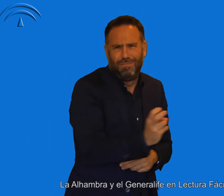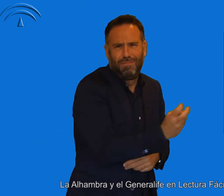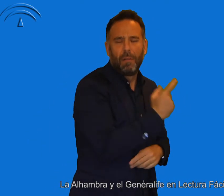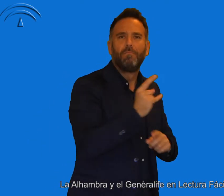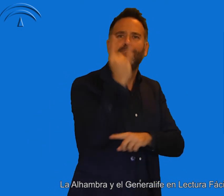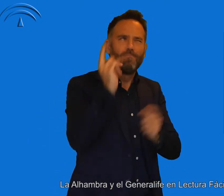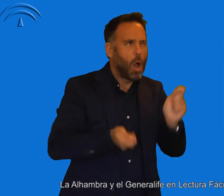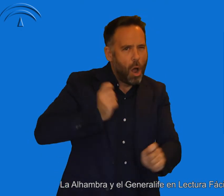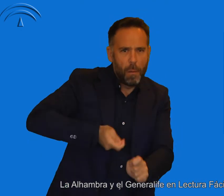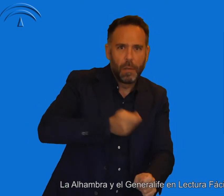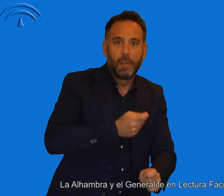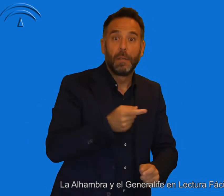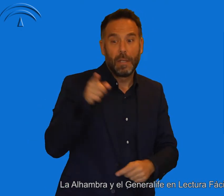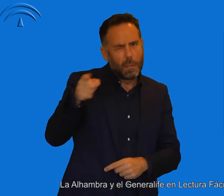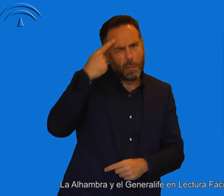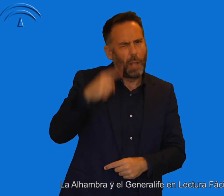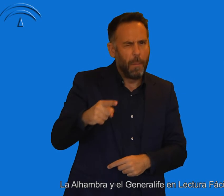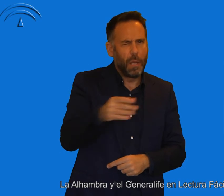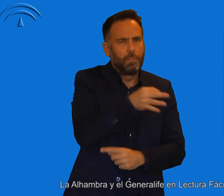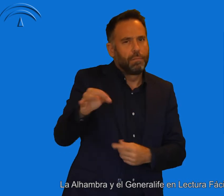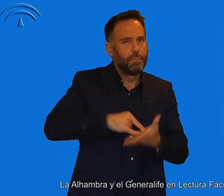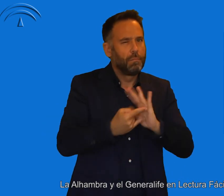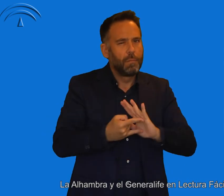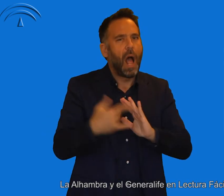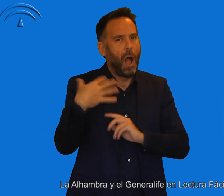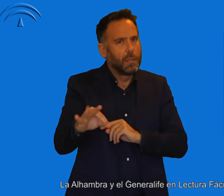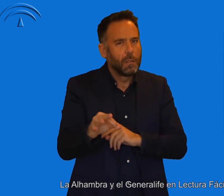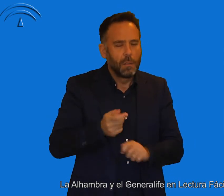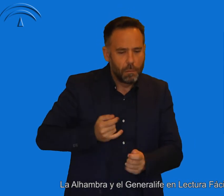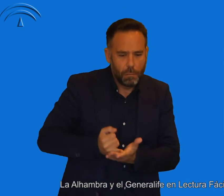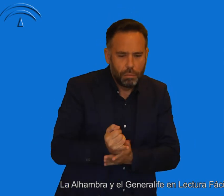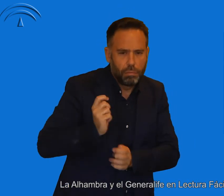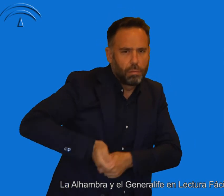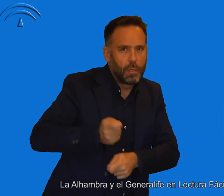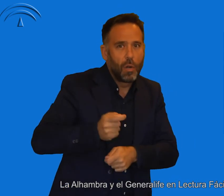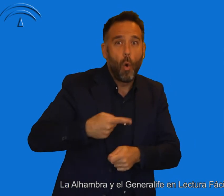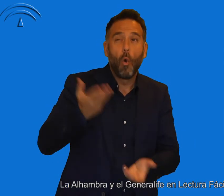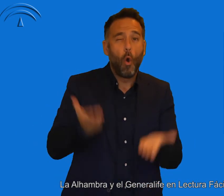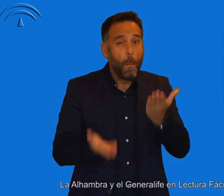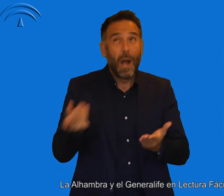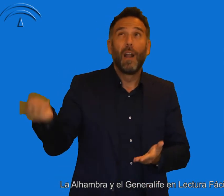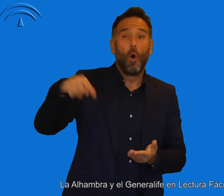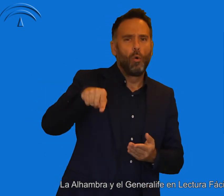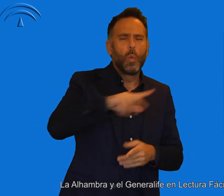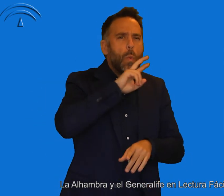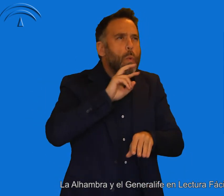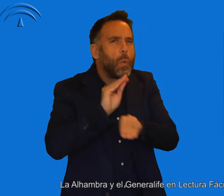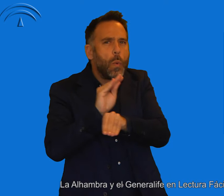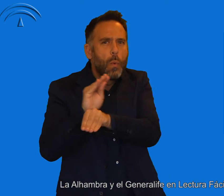Los labradores musulmanes sabían trabajar las huertas. Nadie lo hacía tan bien y con tanto cuidado